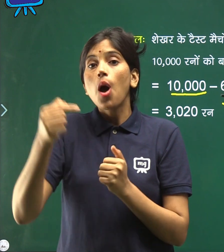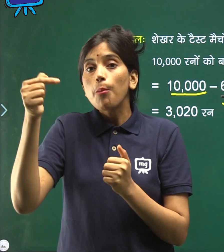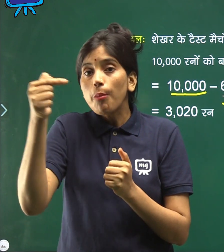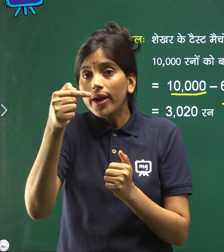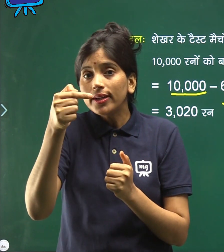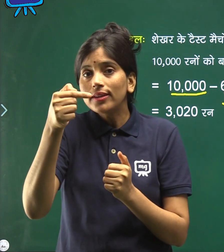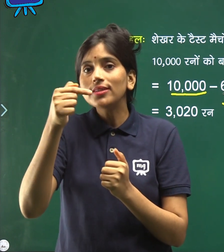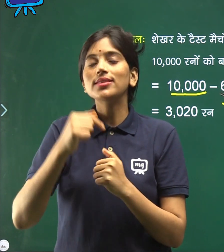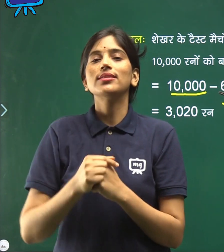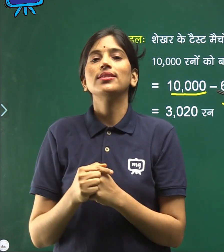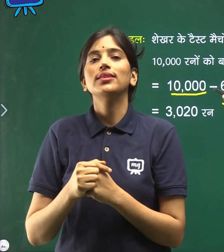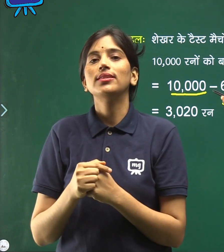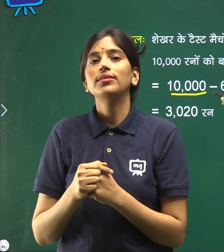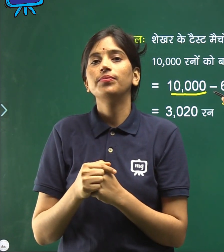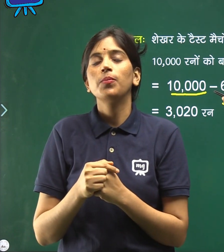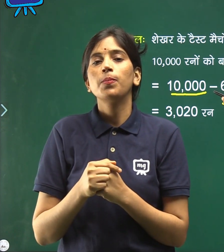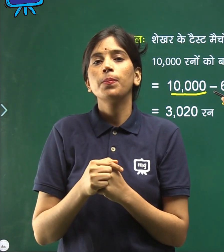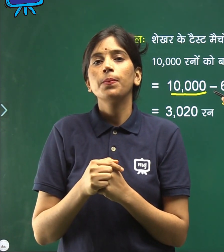माइनस